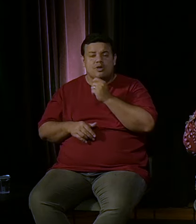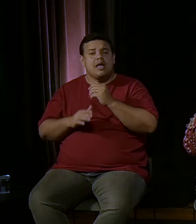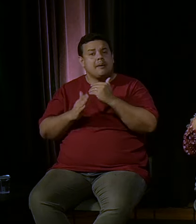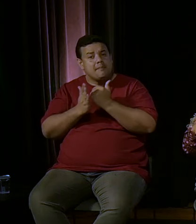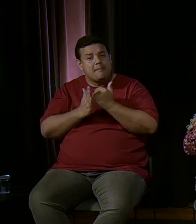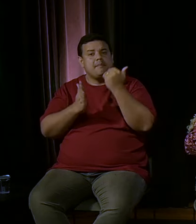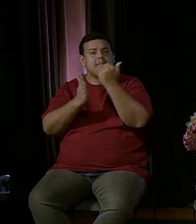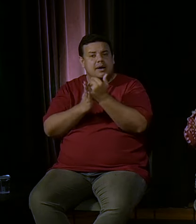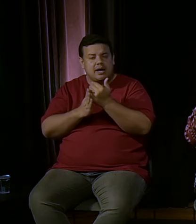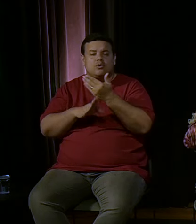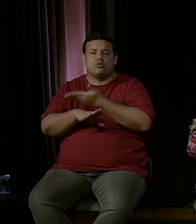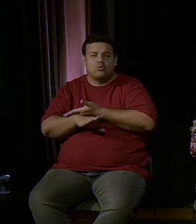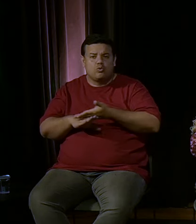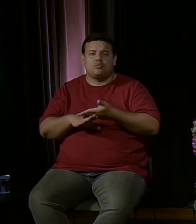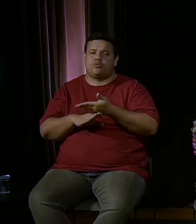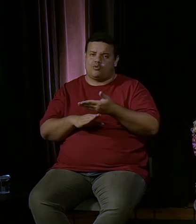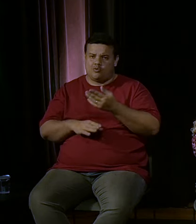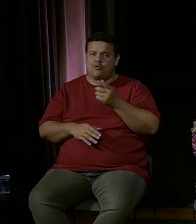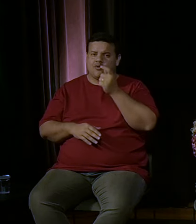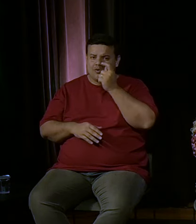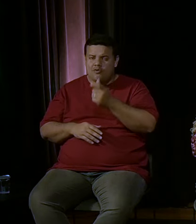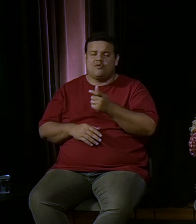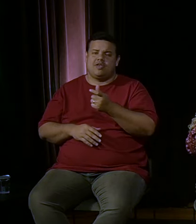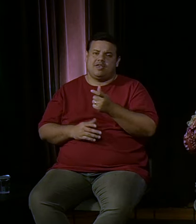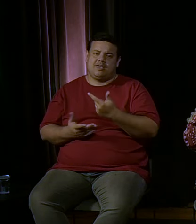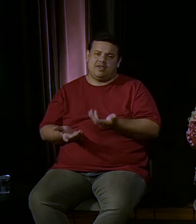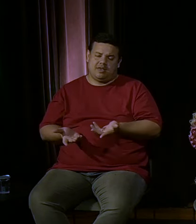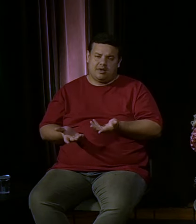comum a gente ver, inclusive na forma de